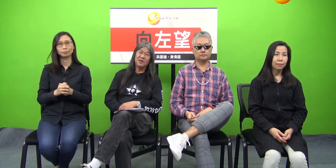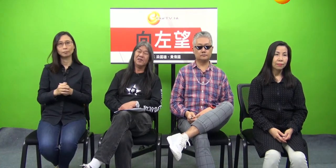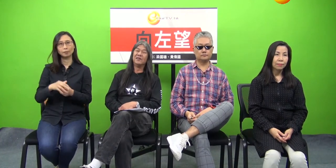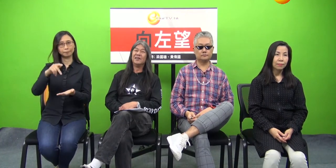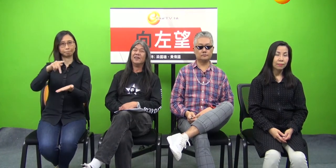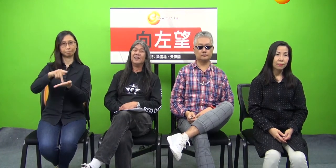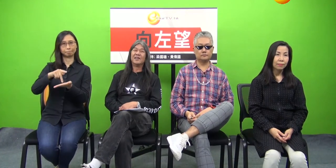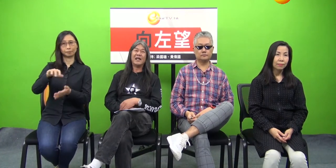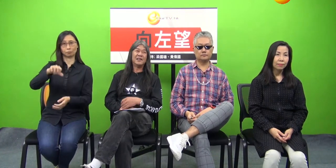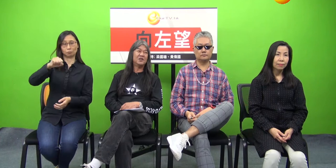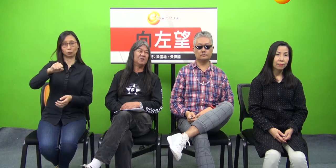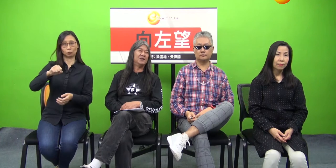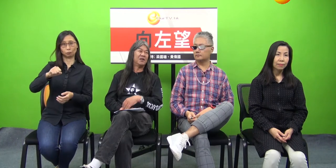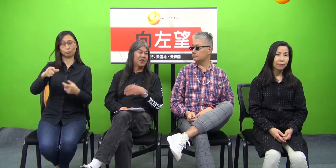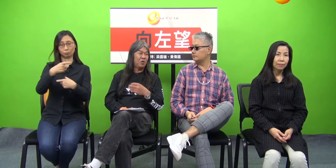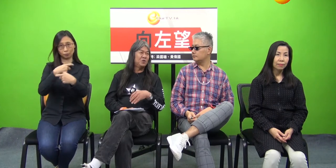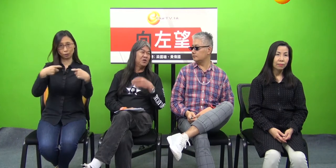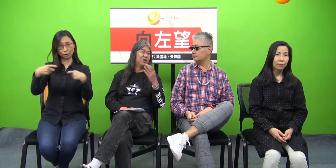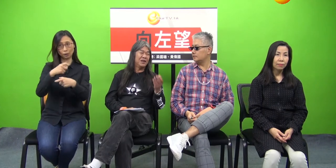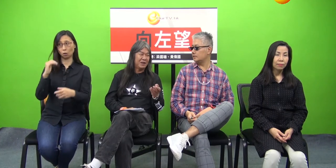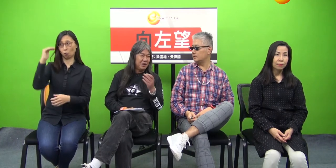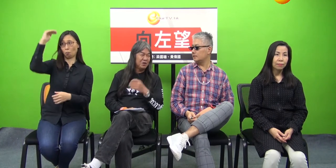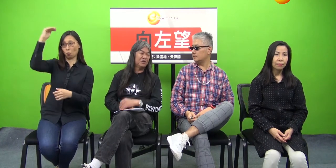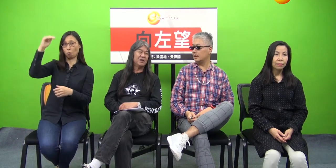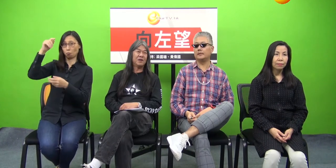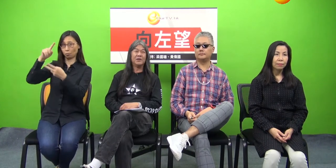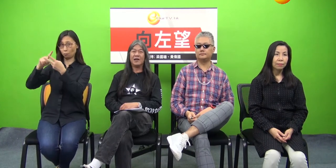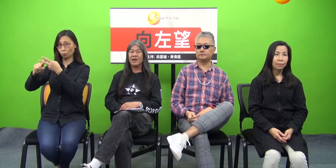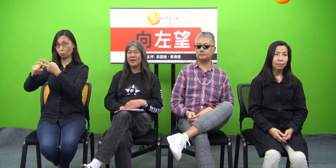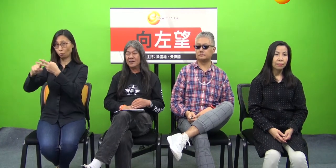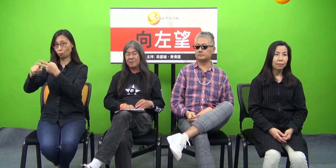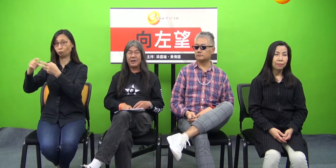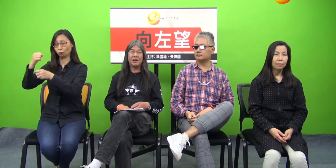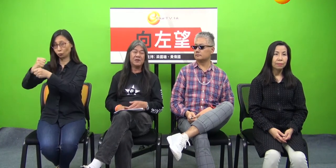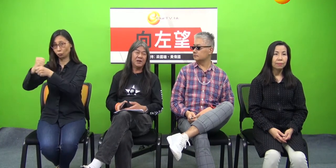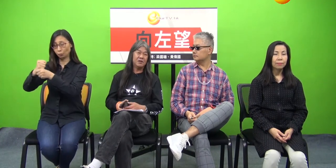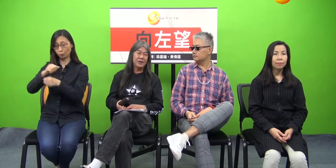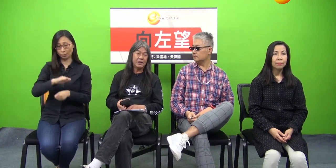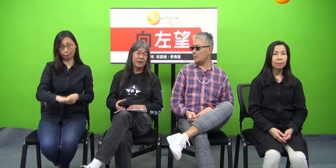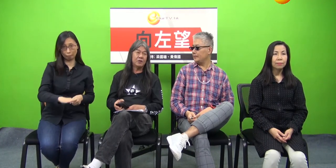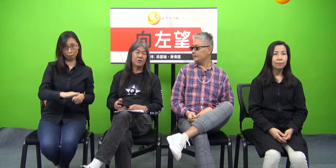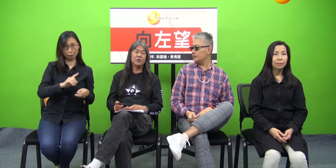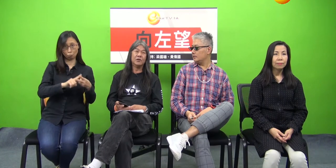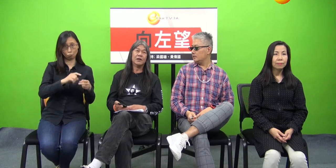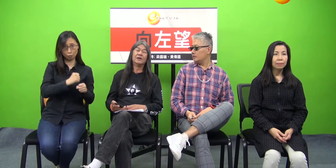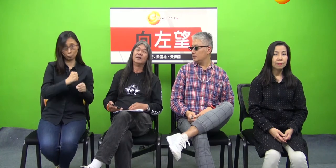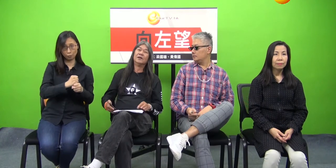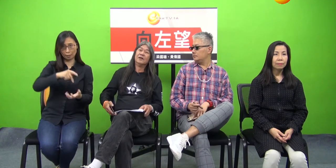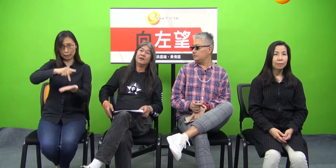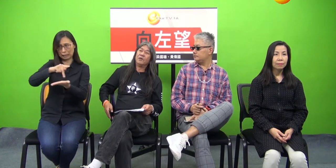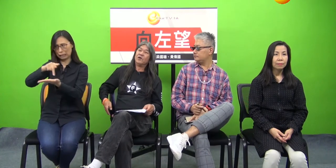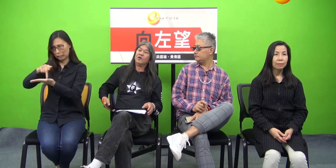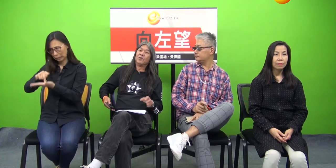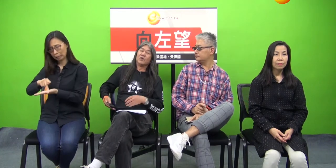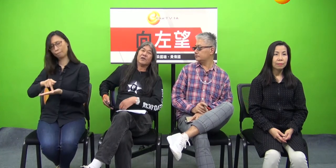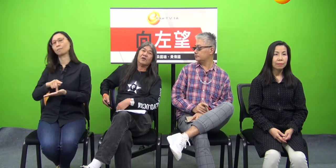去即係經濟上面，就嗰啲高端工業、低端工業，咁而家咧就不停咁借用，即係其實呢個術語咧。就